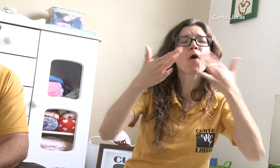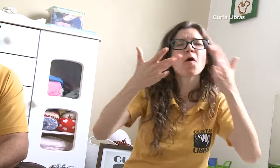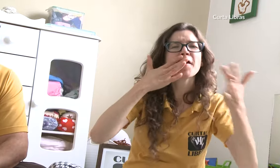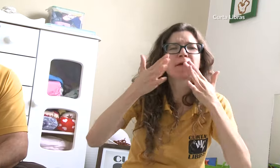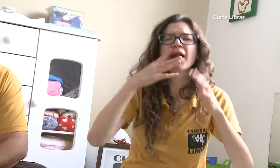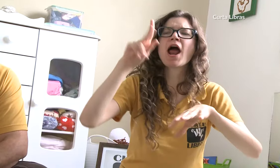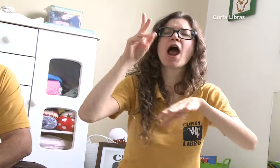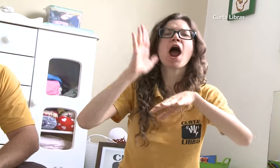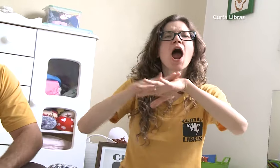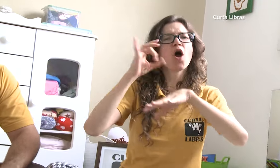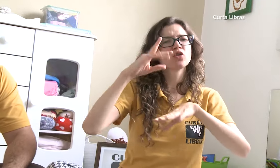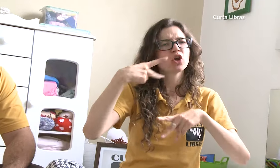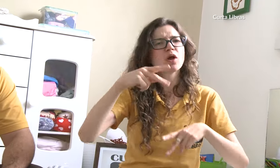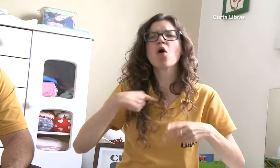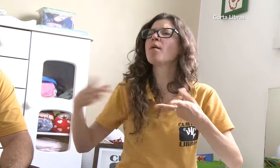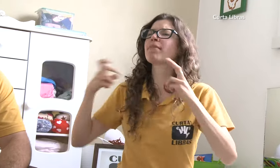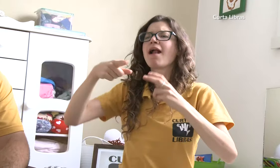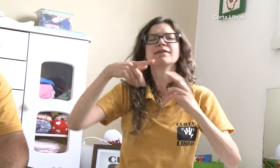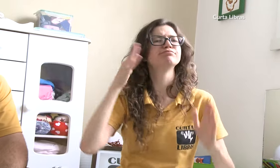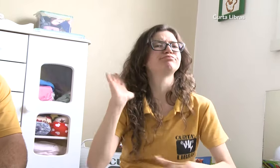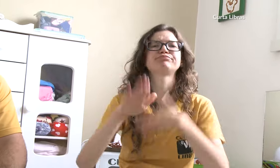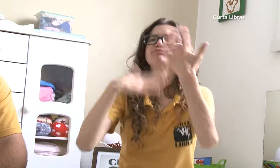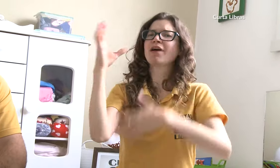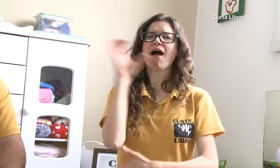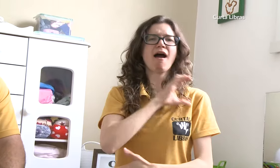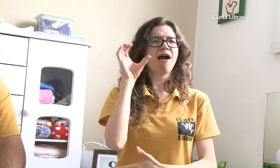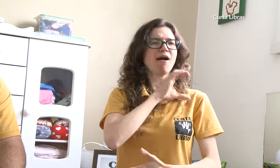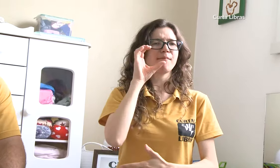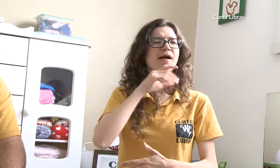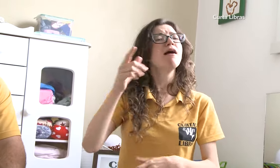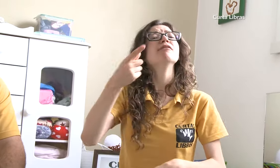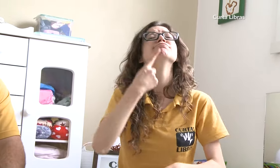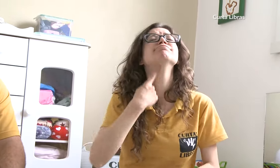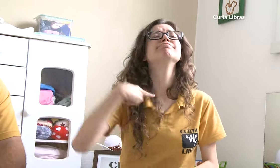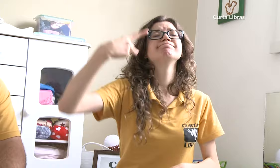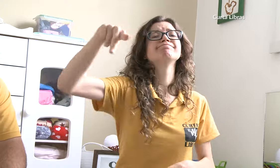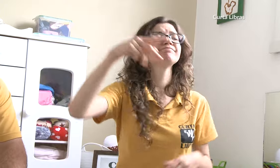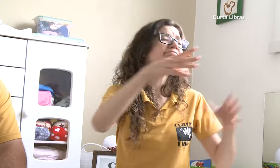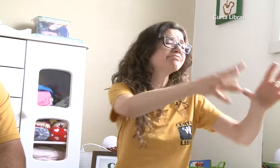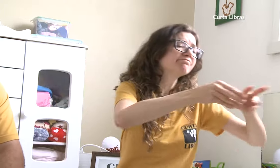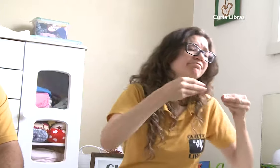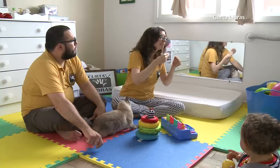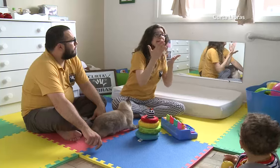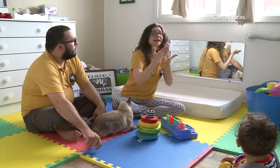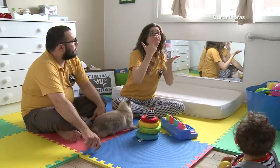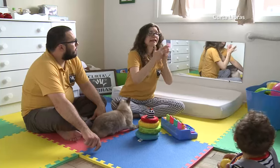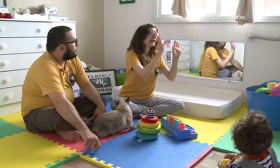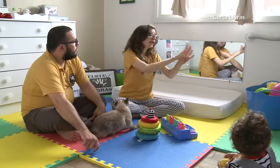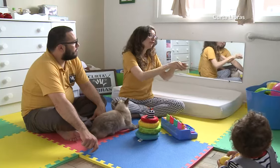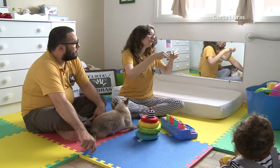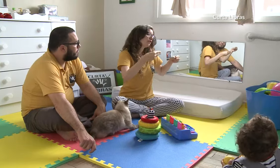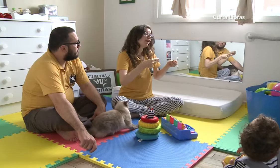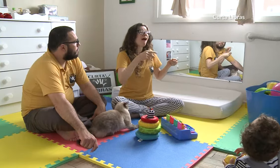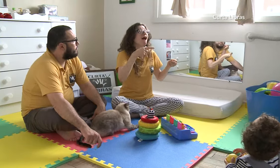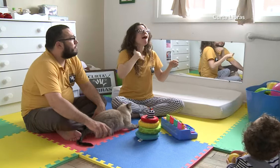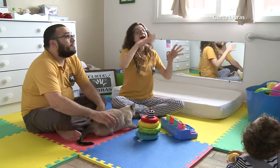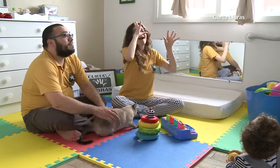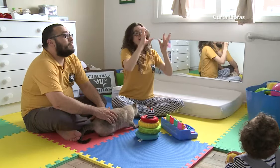Nós acreditamos nessa proposta porque nós já tínhamos visto experiências anteriores com bebês que os pais compram berço, guarda